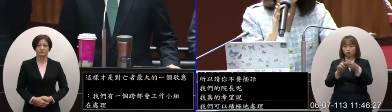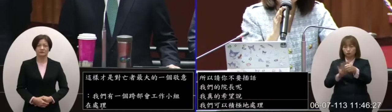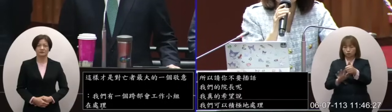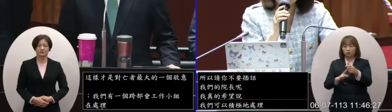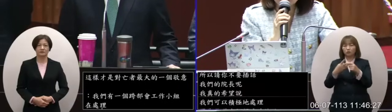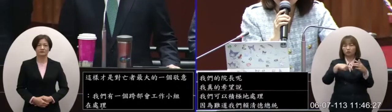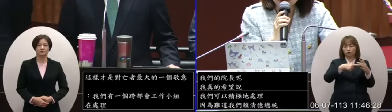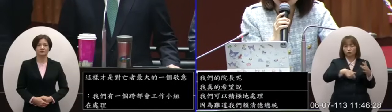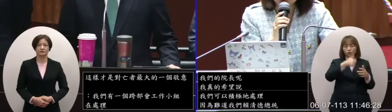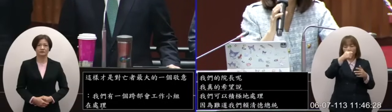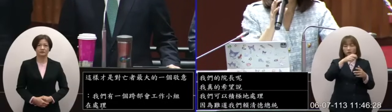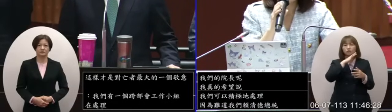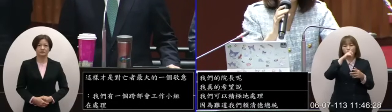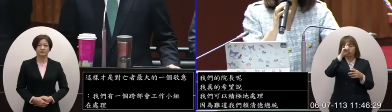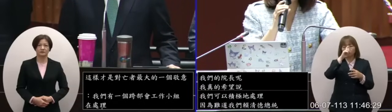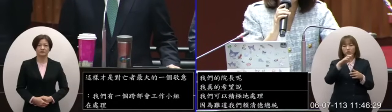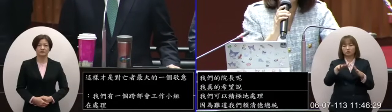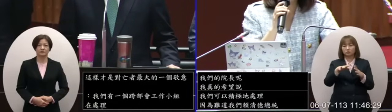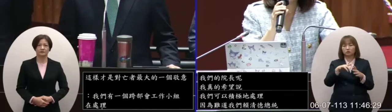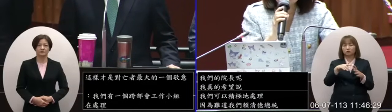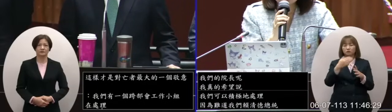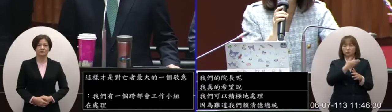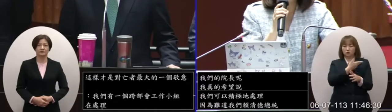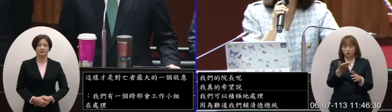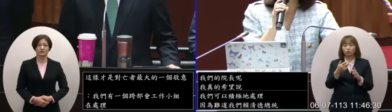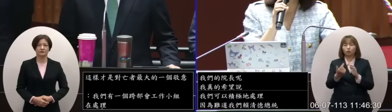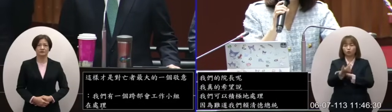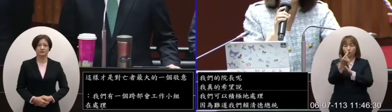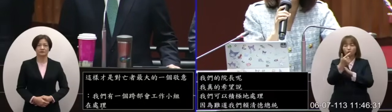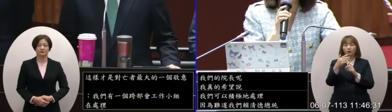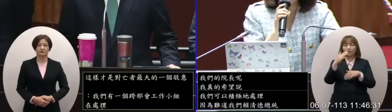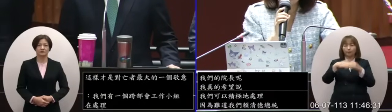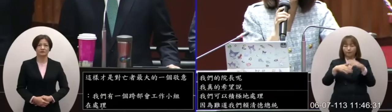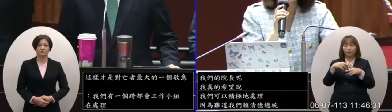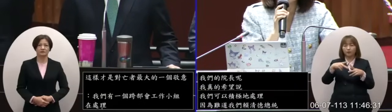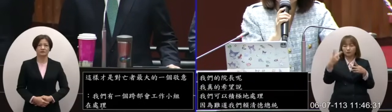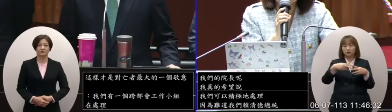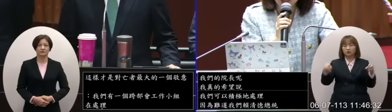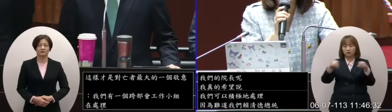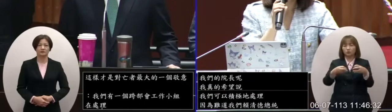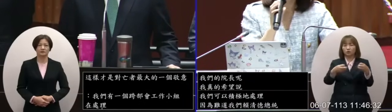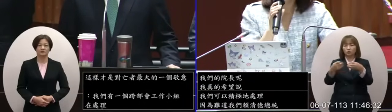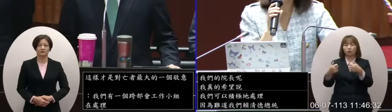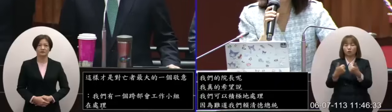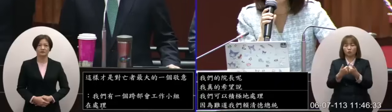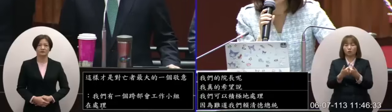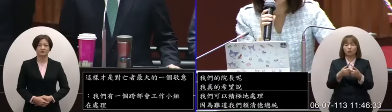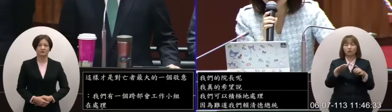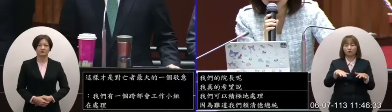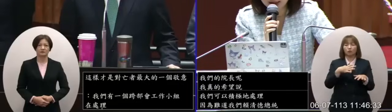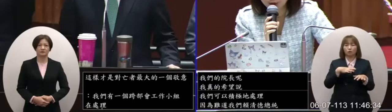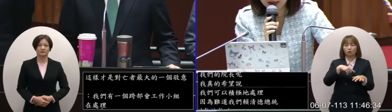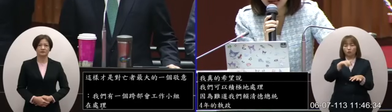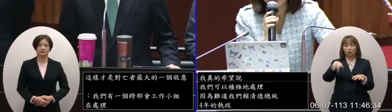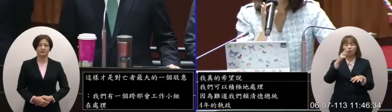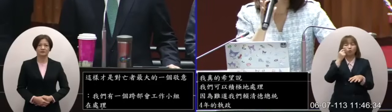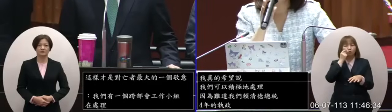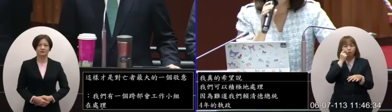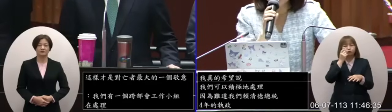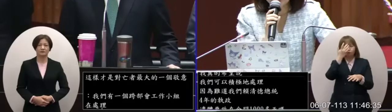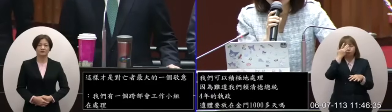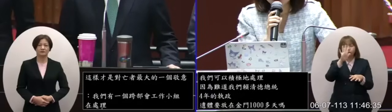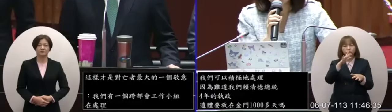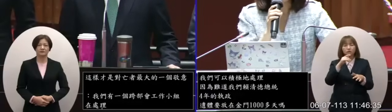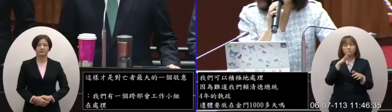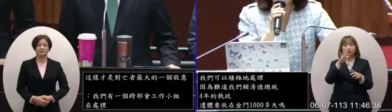期许，也给院长很大的期许，希望能够尽快的来再次开启协商，就算我们知道你们有一些困难